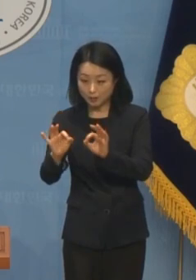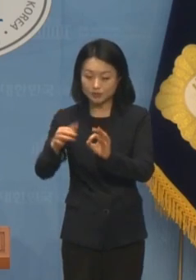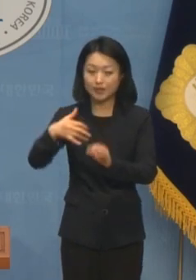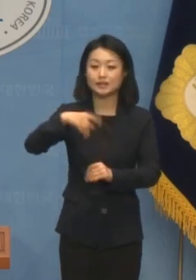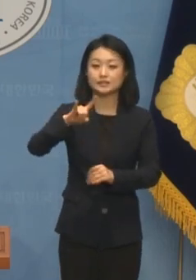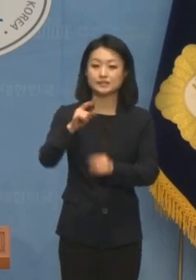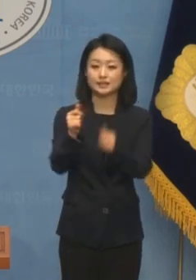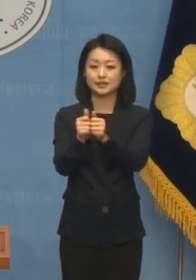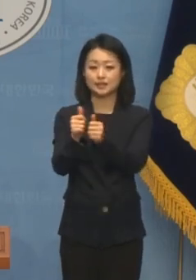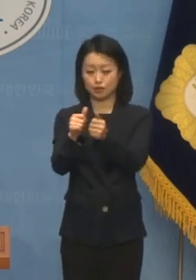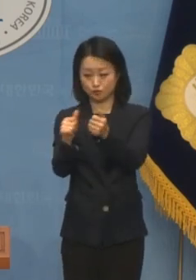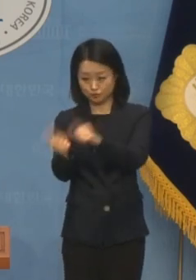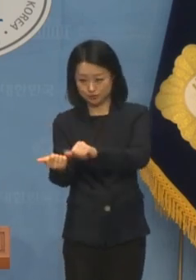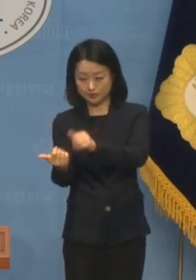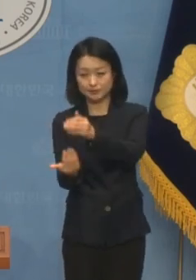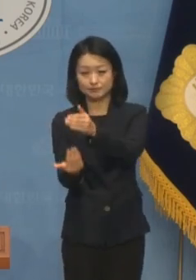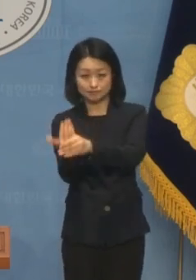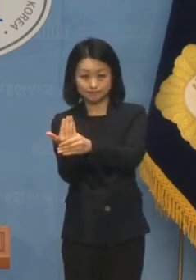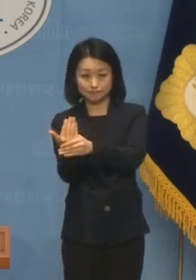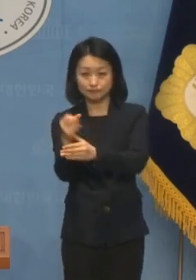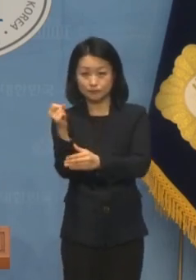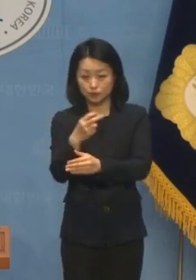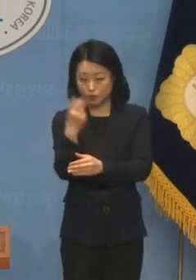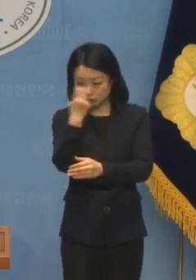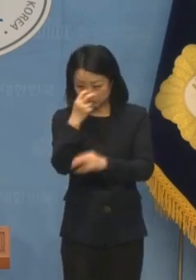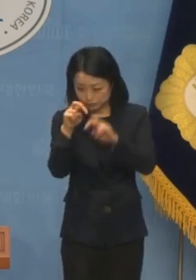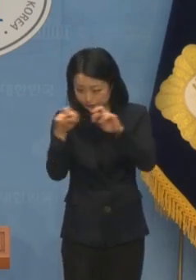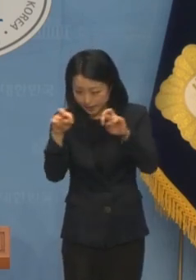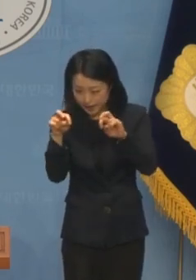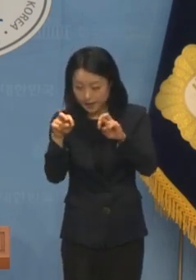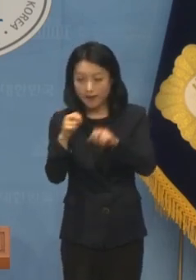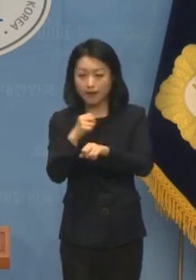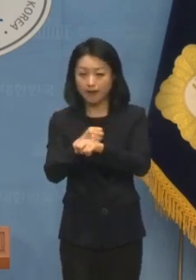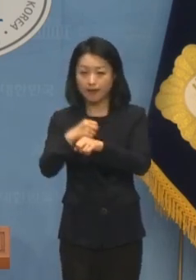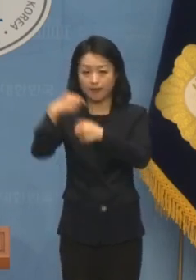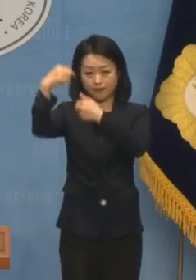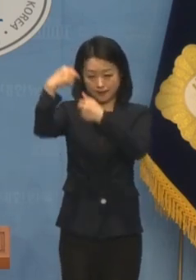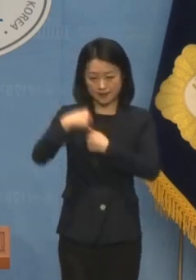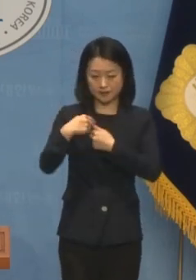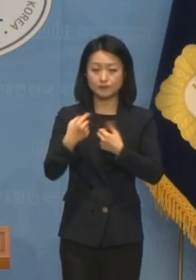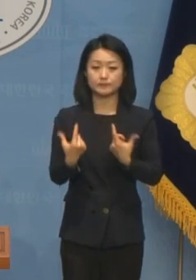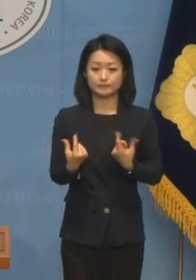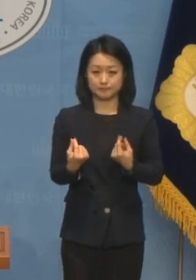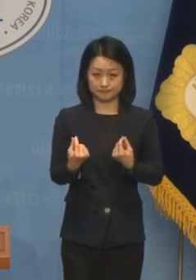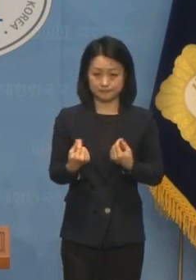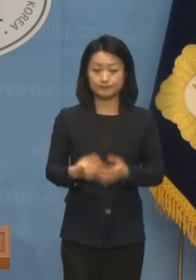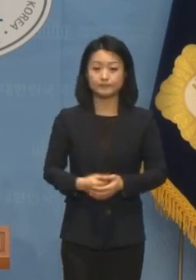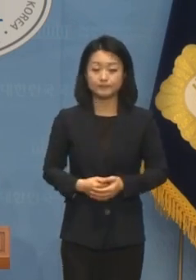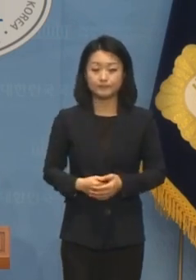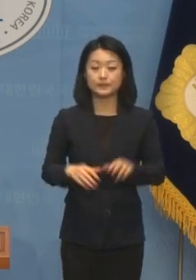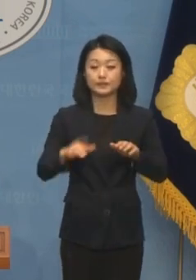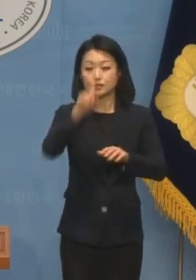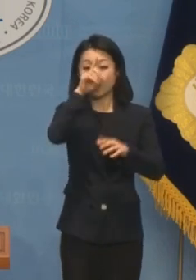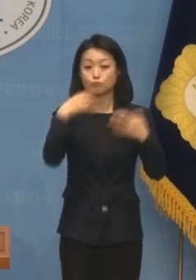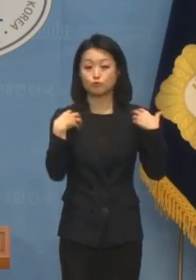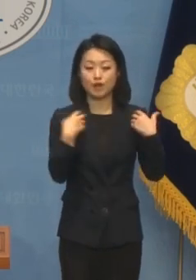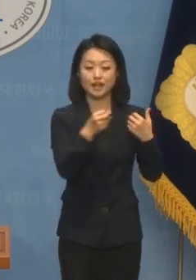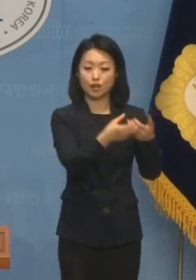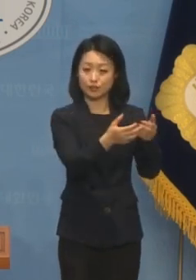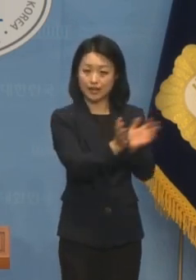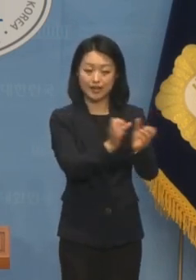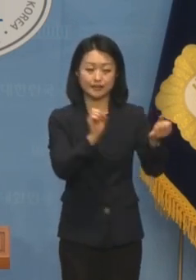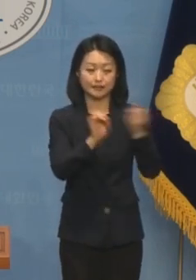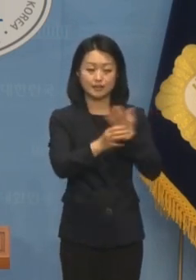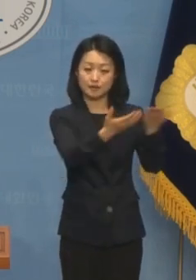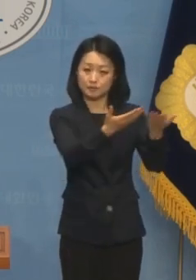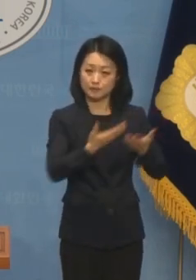순직 사건과 수사 외압의 진상을 규명하라는 것이었습니다. 이제 정부 여당이